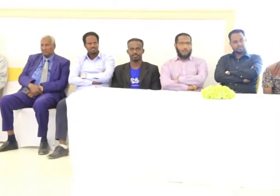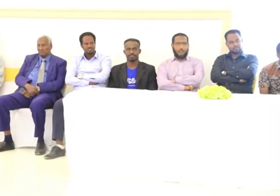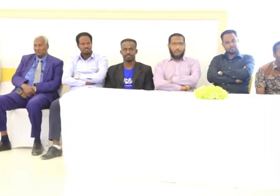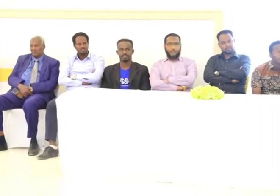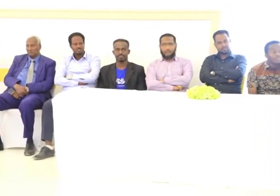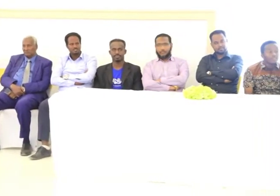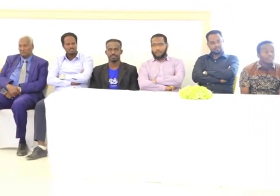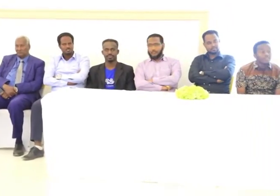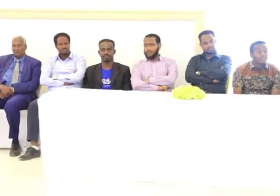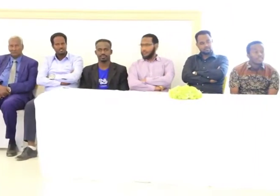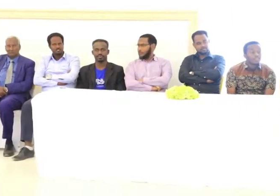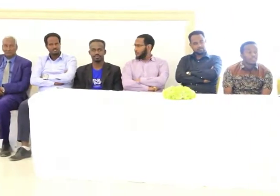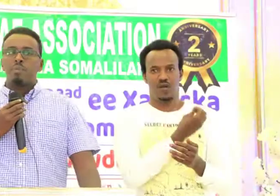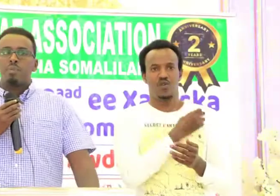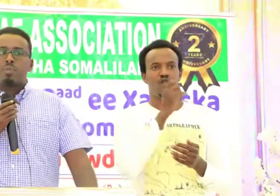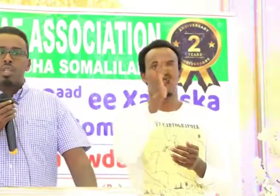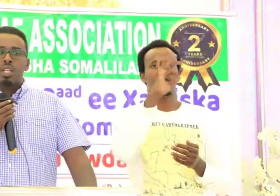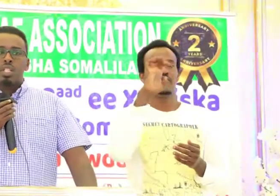runtii anaga xafiis ahaan